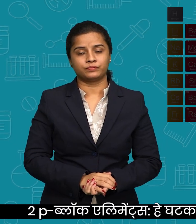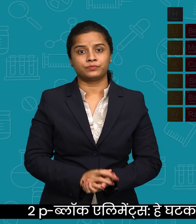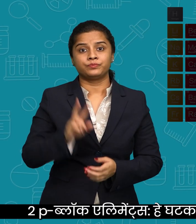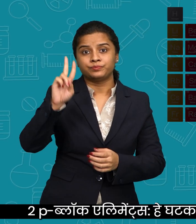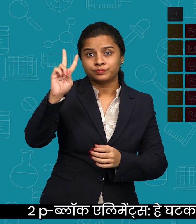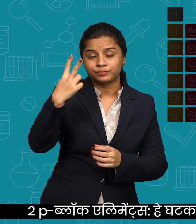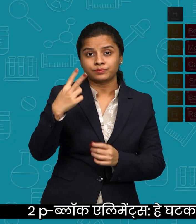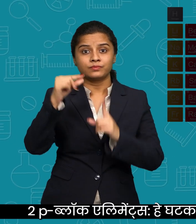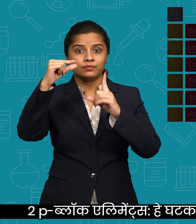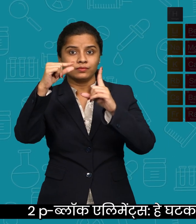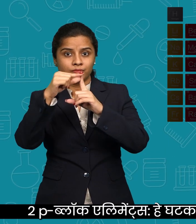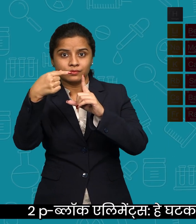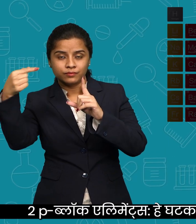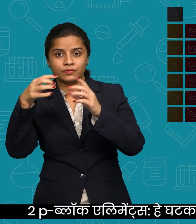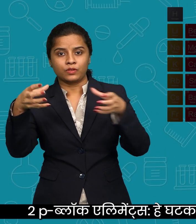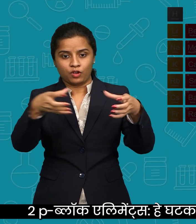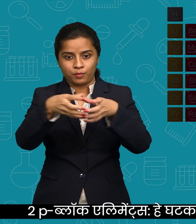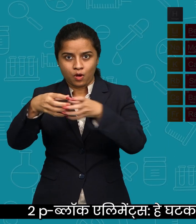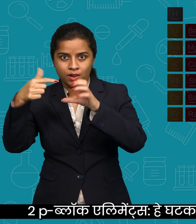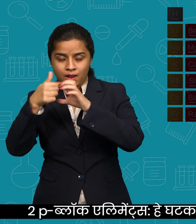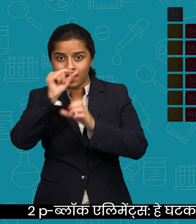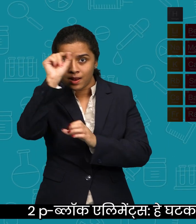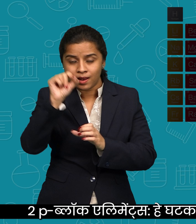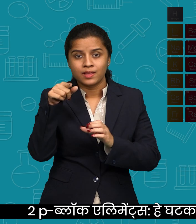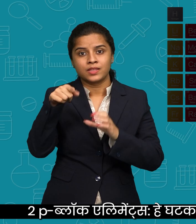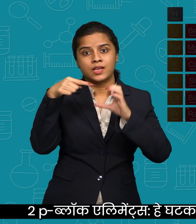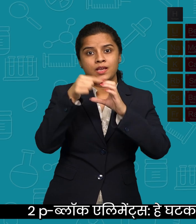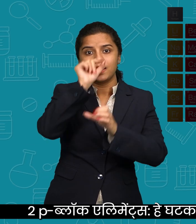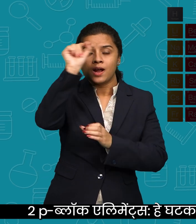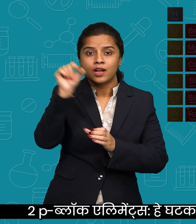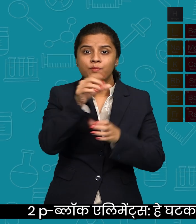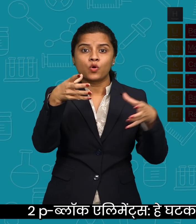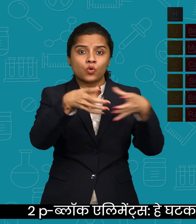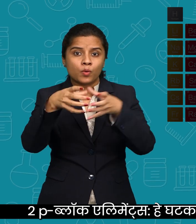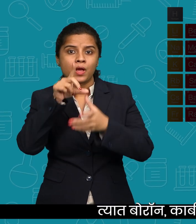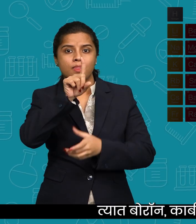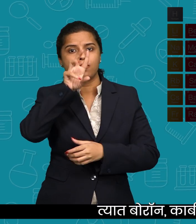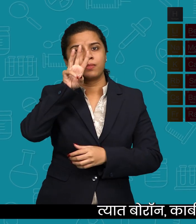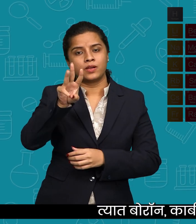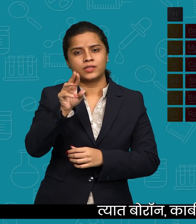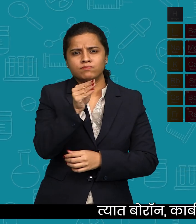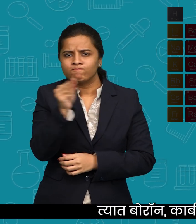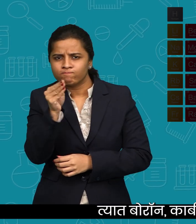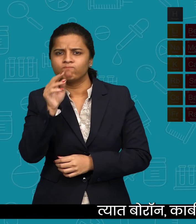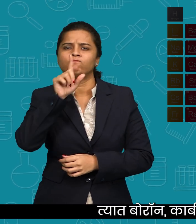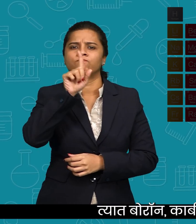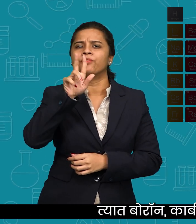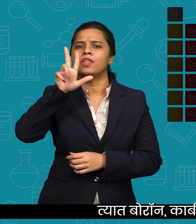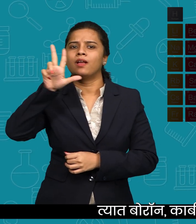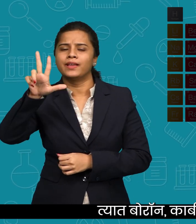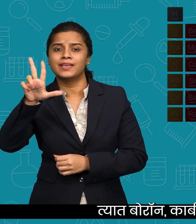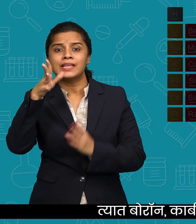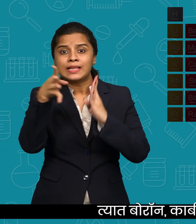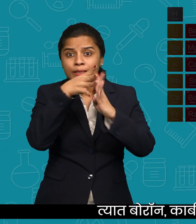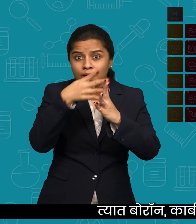2 पी ब्लॉक एलिमेंट्स हे घटक नियतकालिक सारणीतील 13 ते 18 गटात आहेत. त्यात बोरॉन, कार्बन,